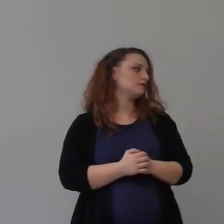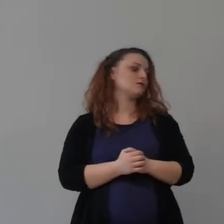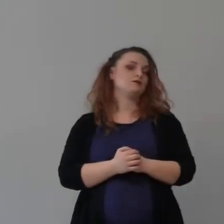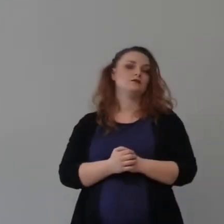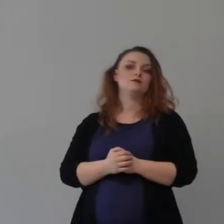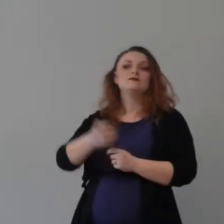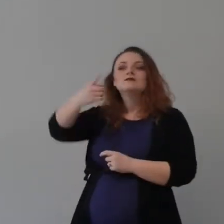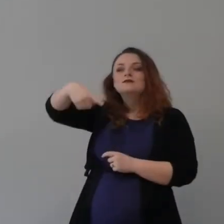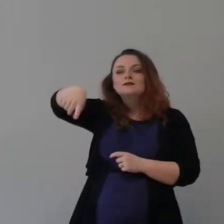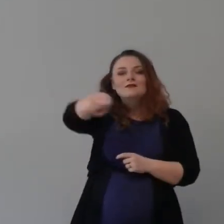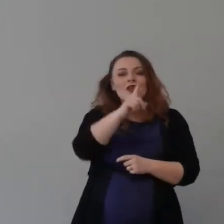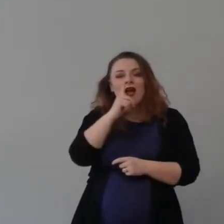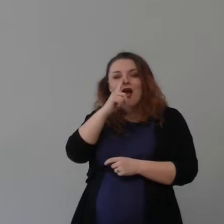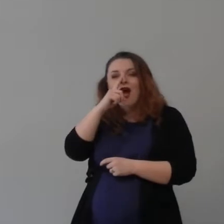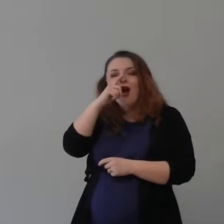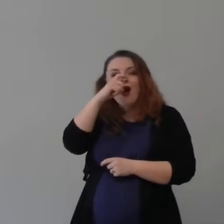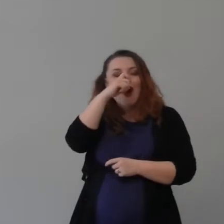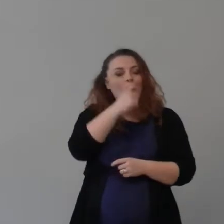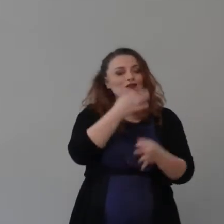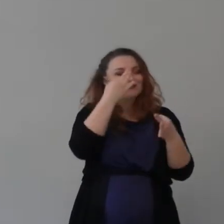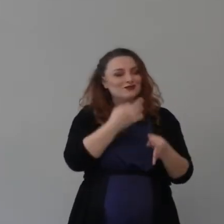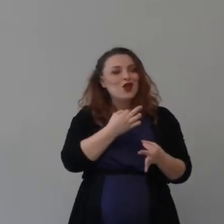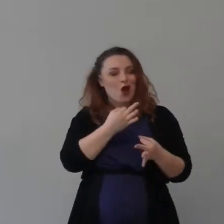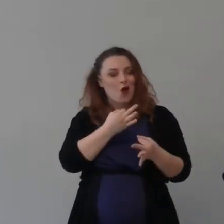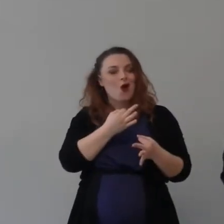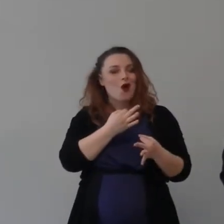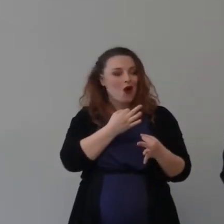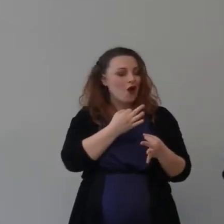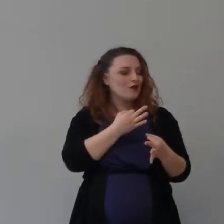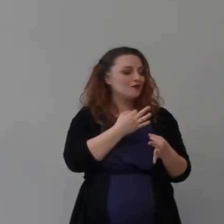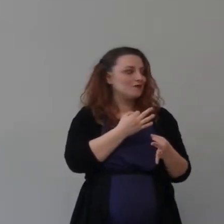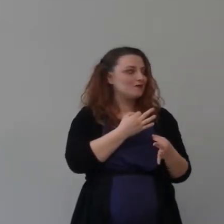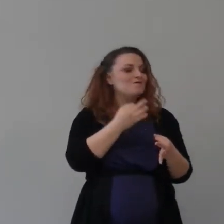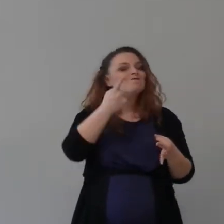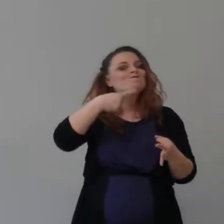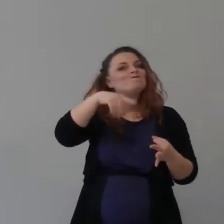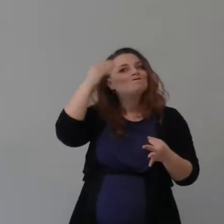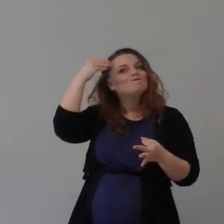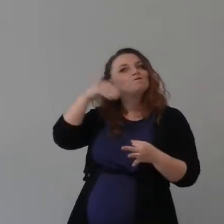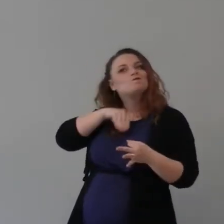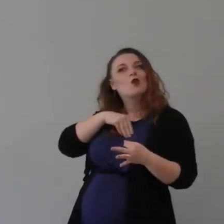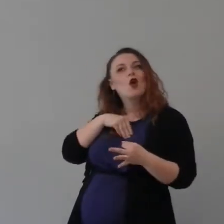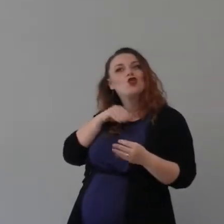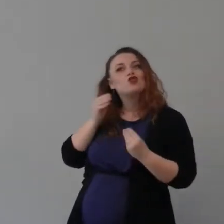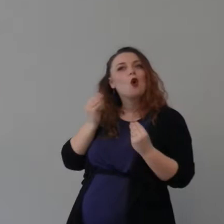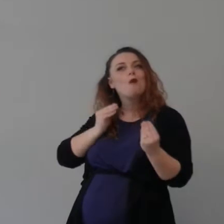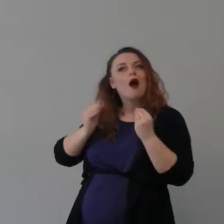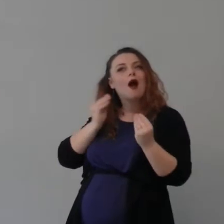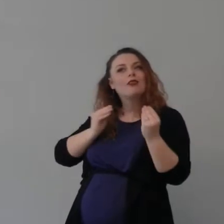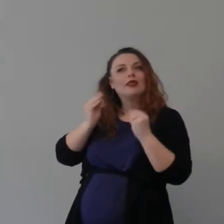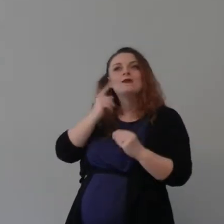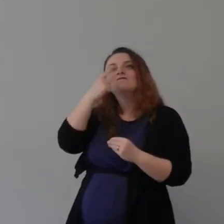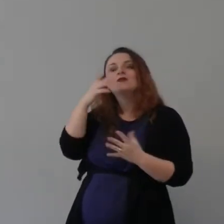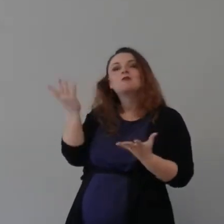Se siete curiosi, come qualcuno sarà, vi sarete sicuramente fatti alcune domande.